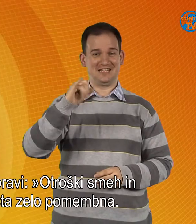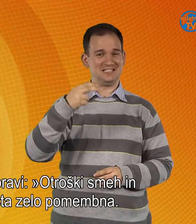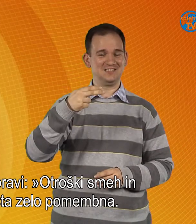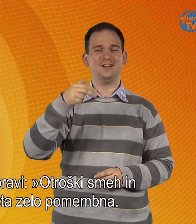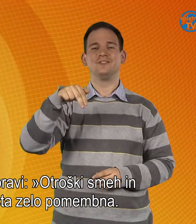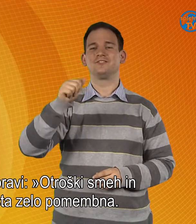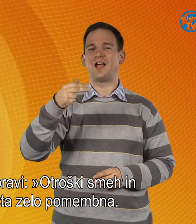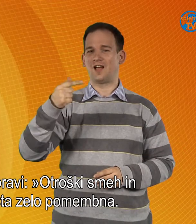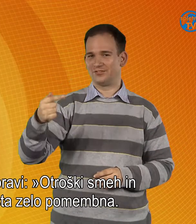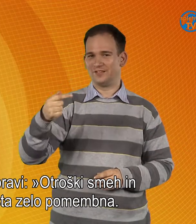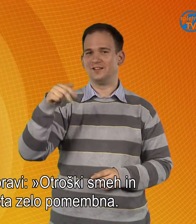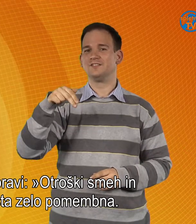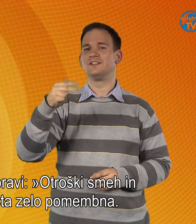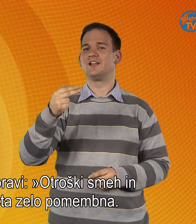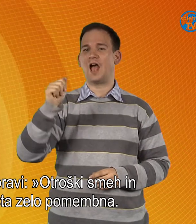Thich Nhat Hanh pravi: